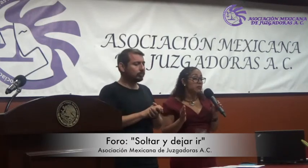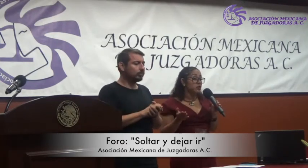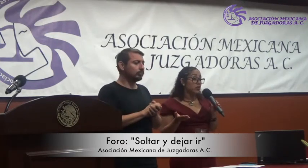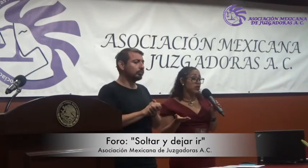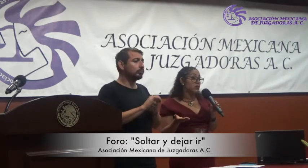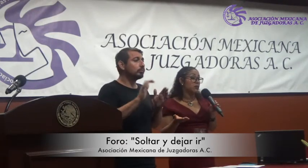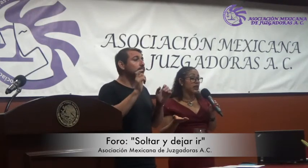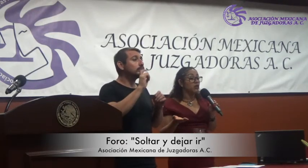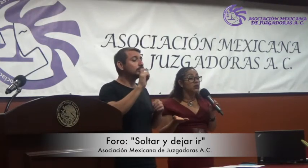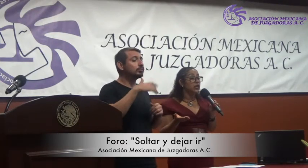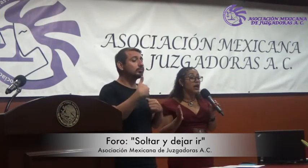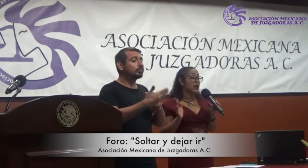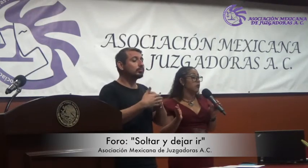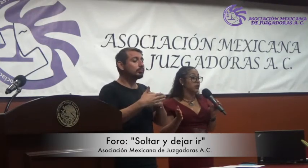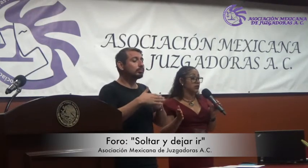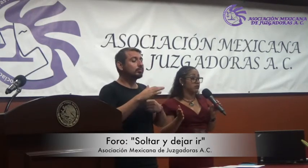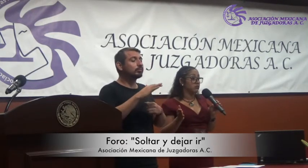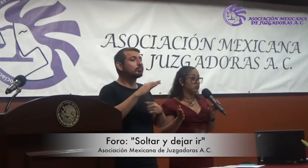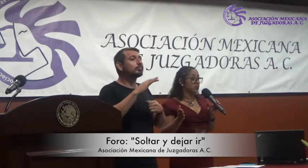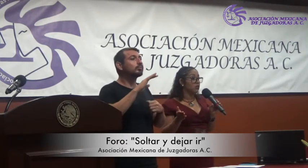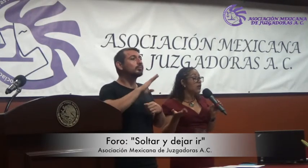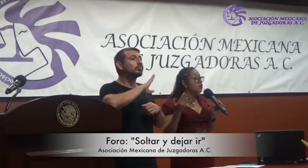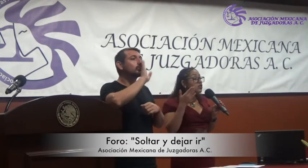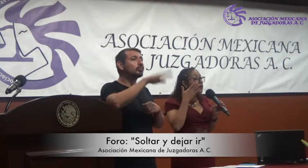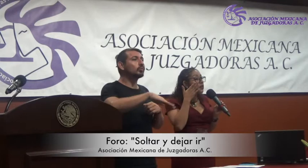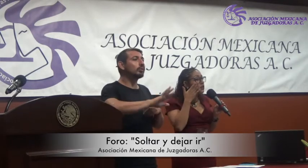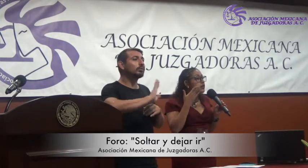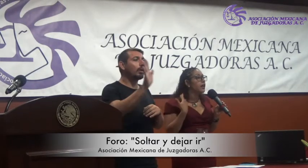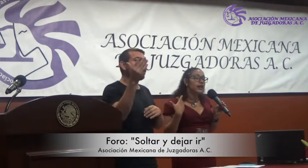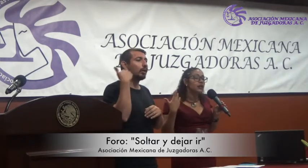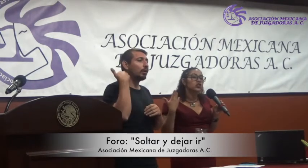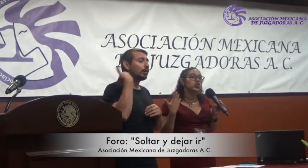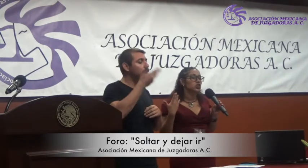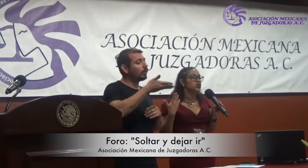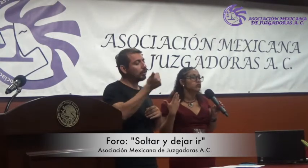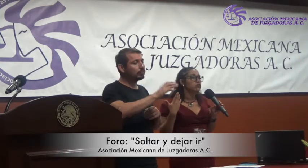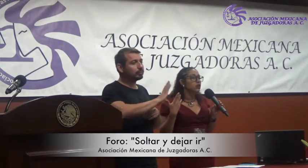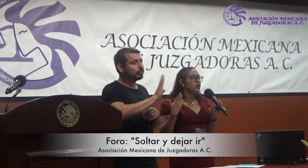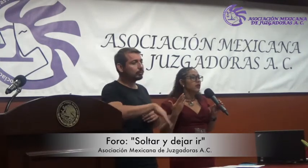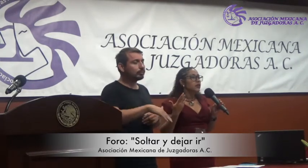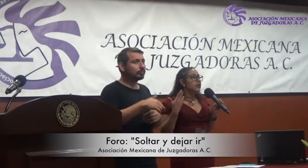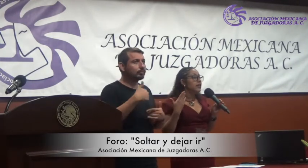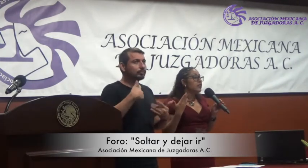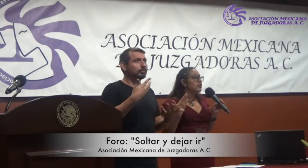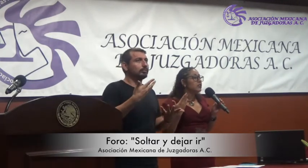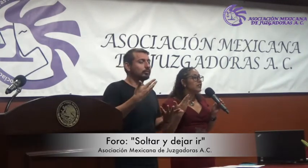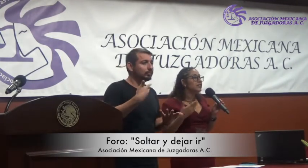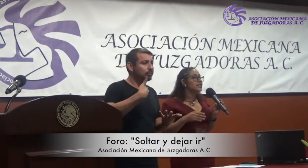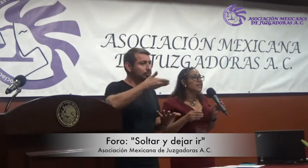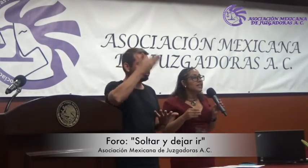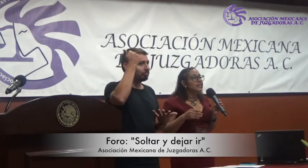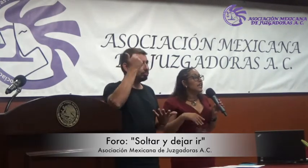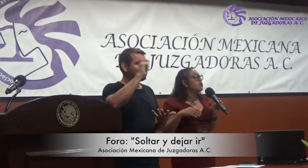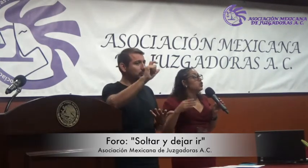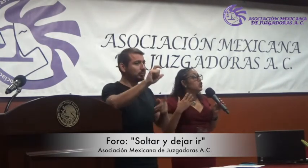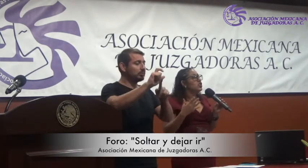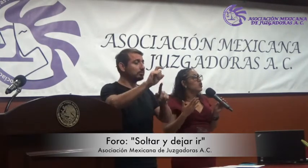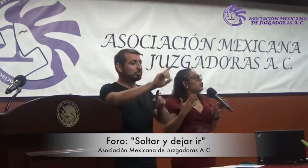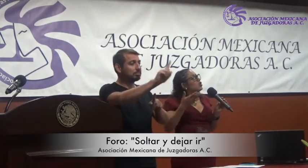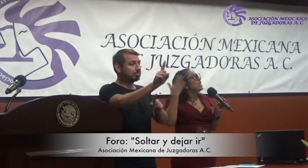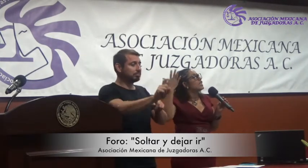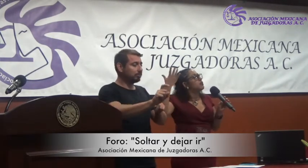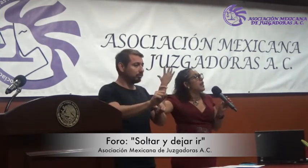nunca sabemos cuándo vamos a encontrar a la muerte. ¿Cuándo nos va a encontrar ella a nosotros? Y entonces